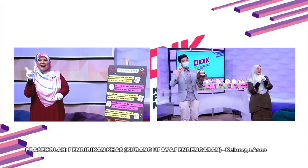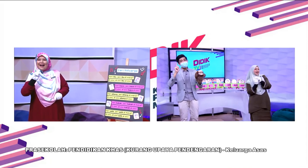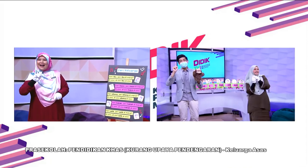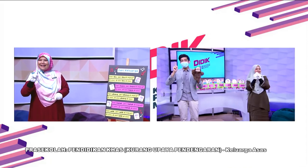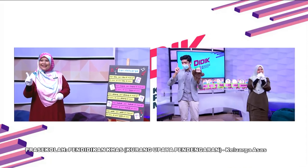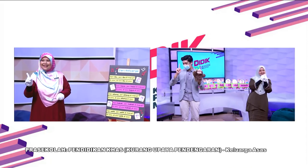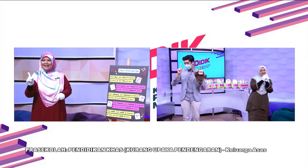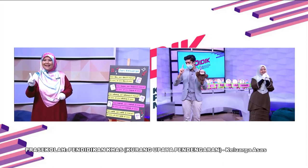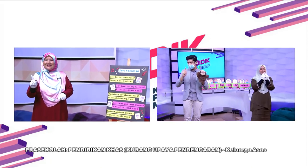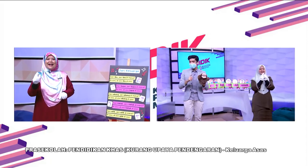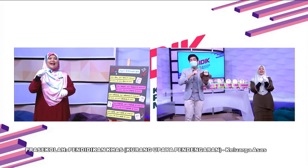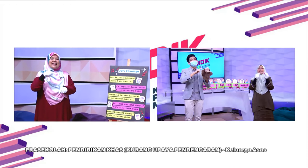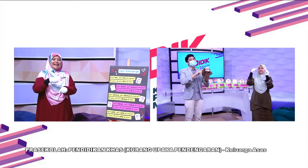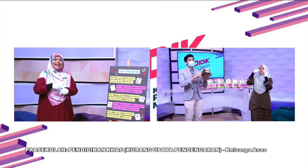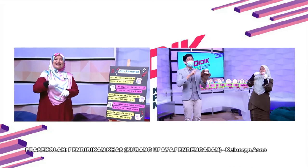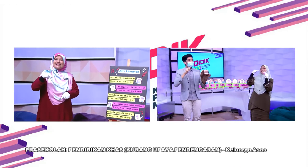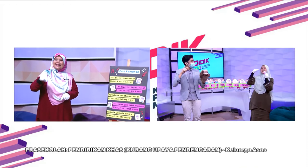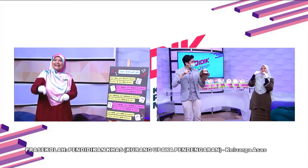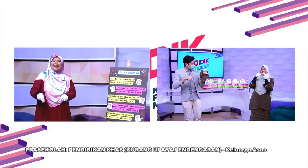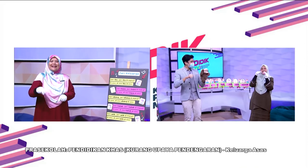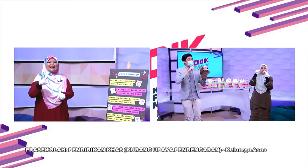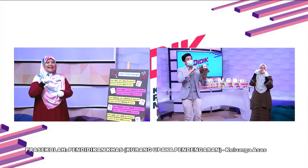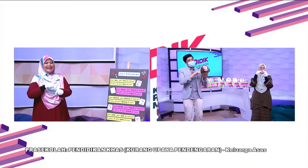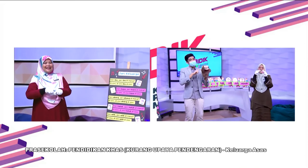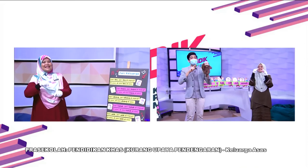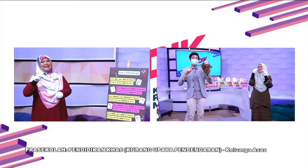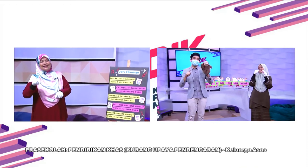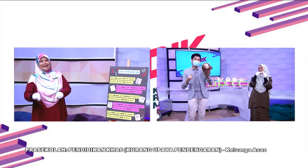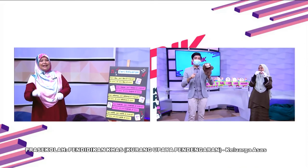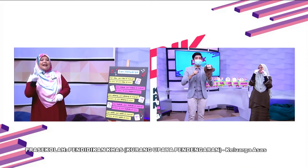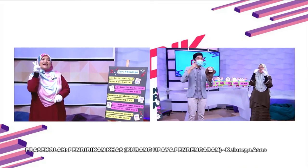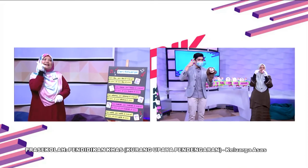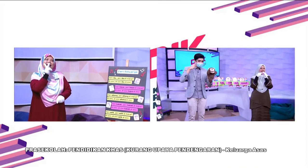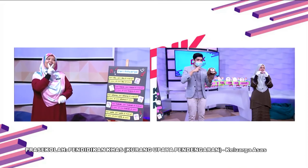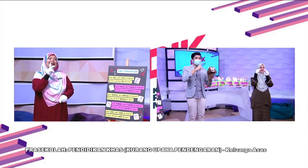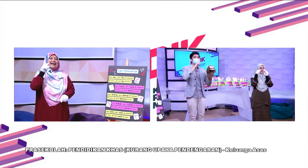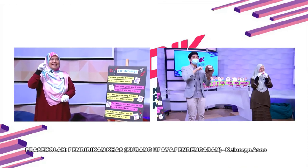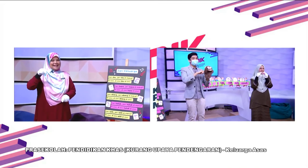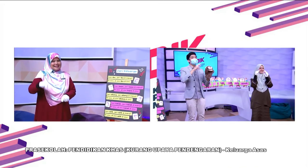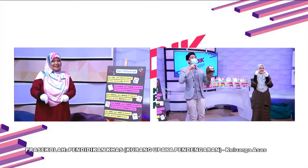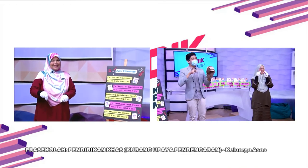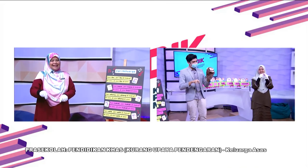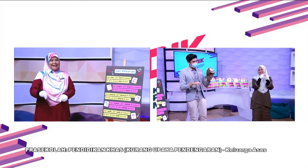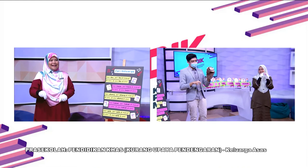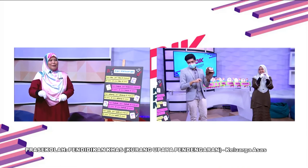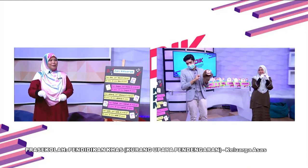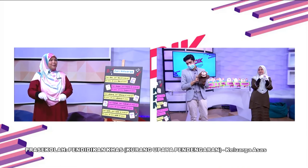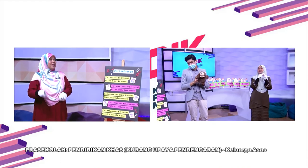nih istri nih distinctive kakak di sini Oke